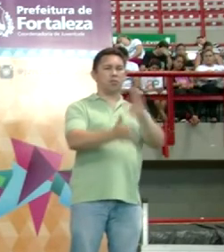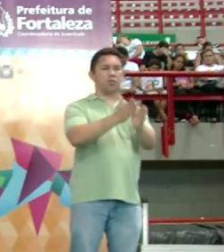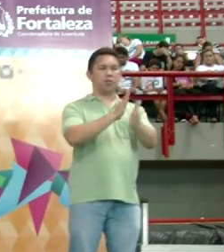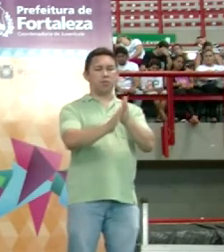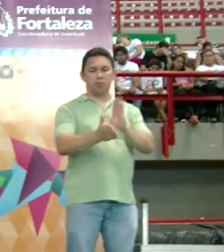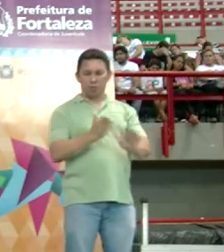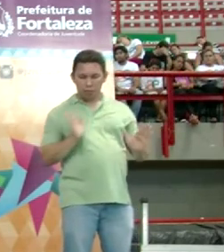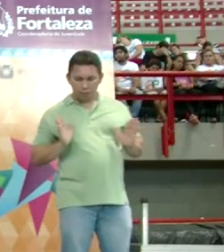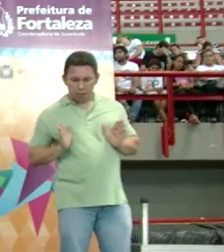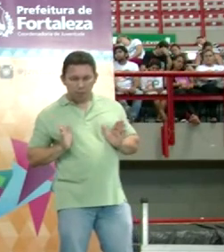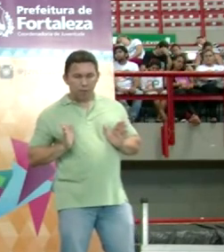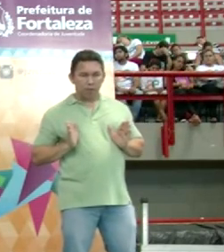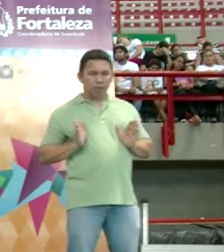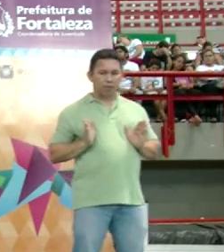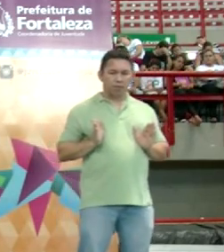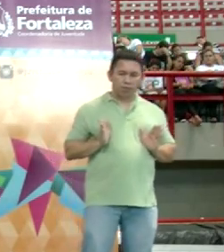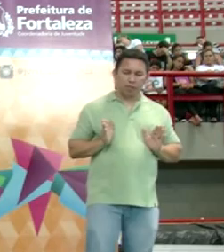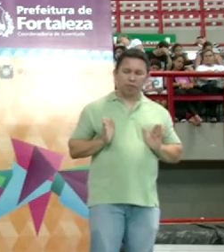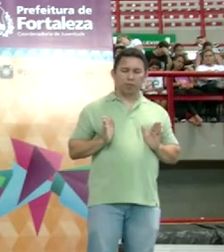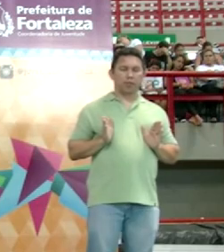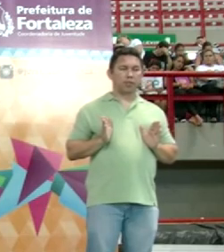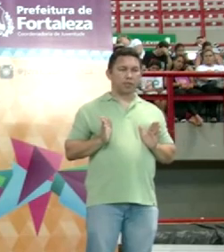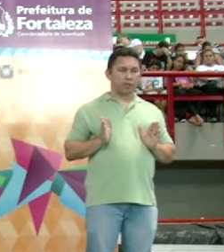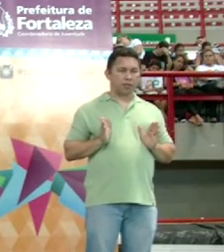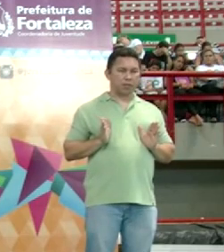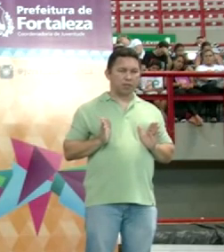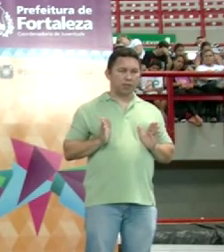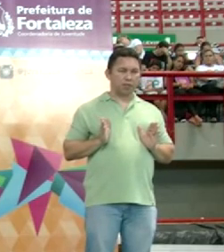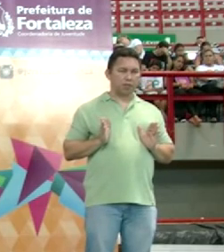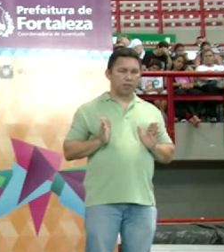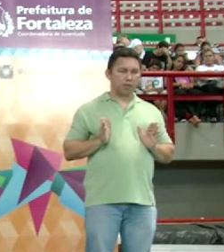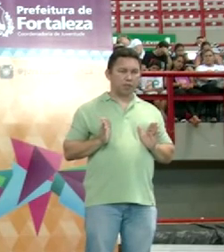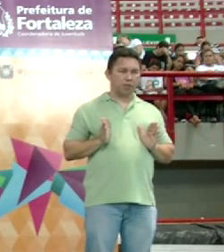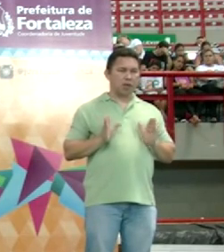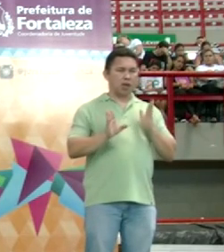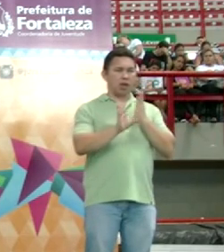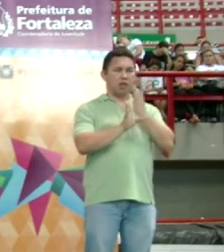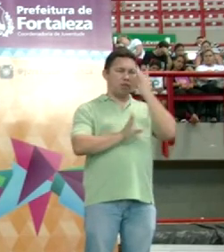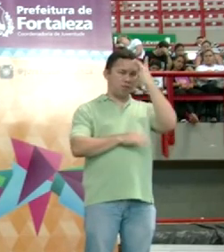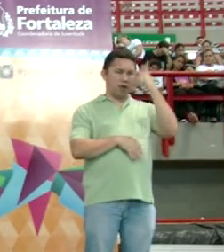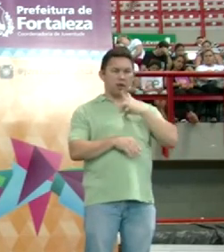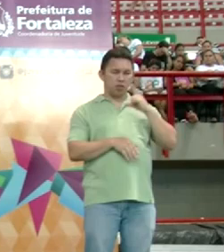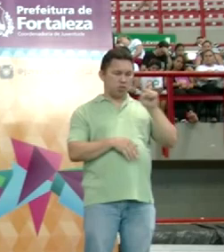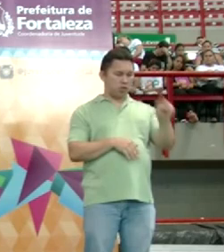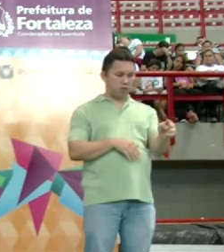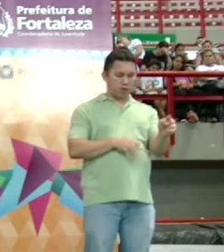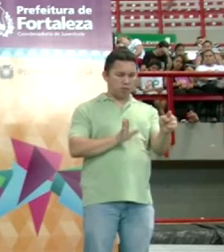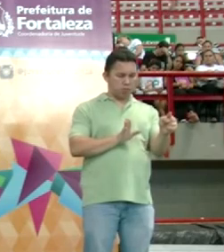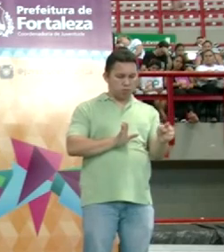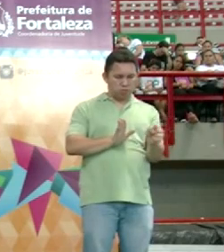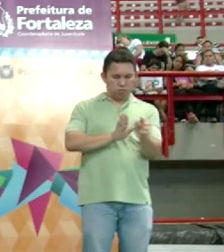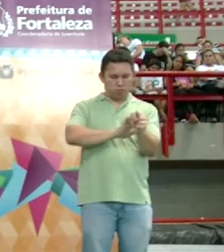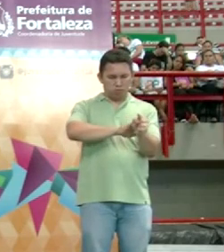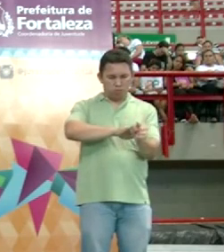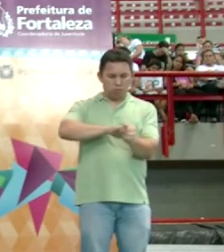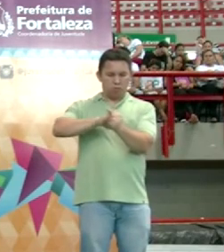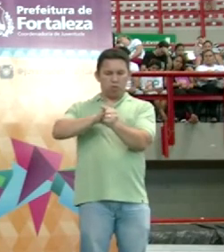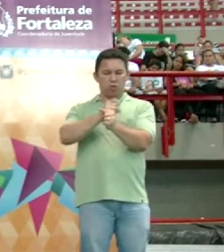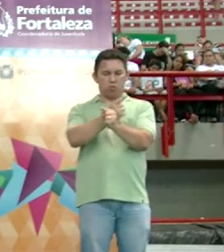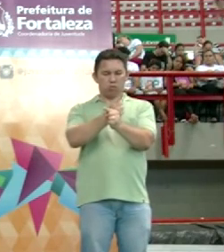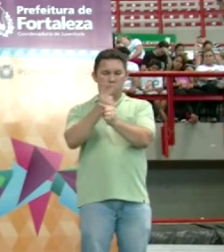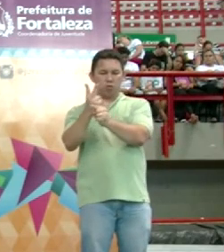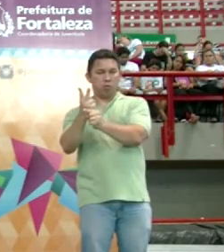lembre também, multiplicar por 100 é andar 2 casinhas com a vírgula para frente. Ficou claro, meus